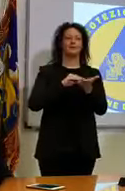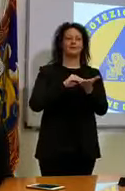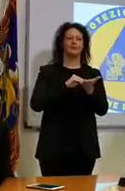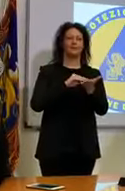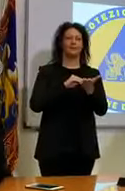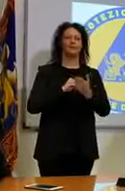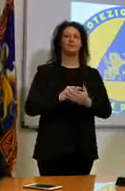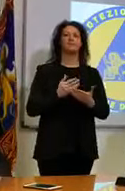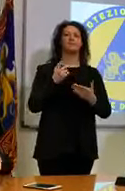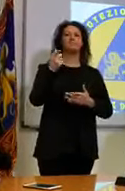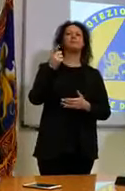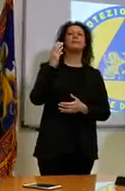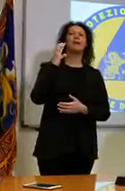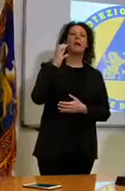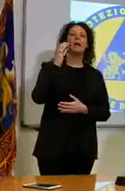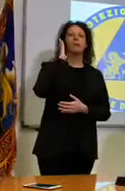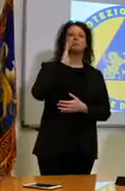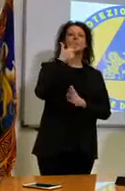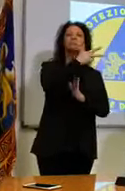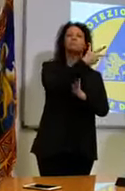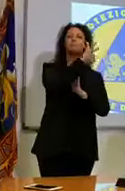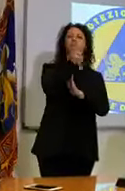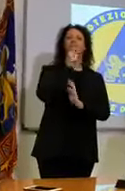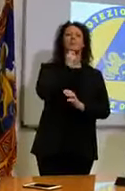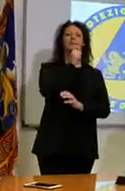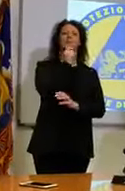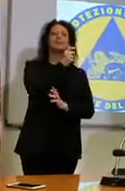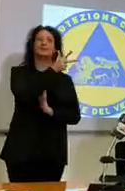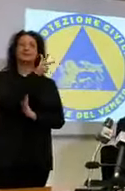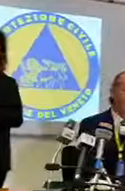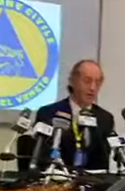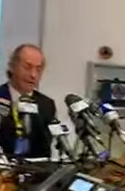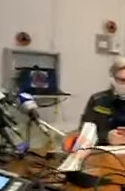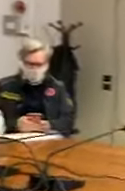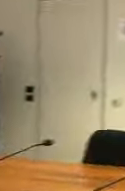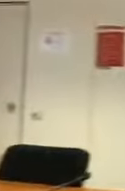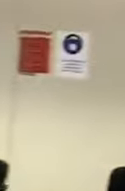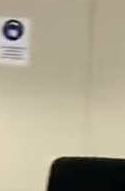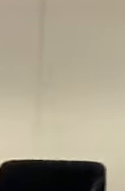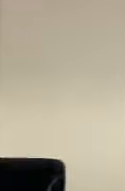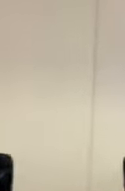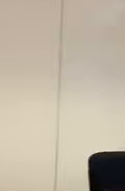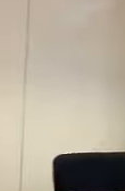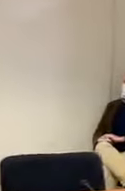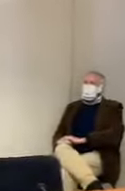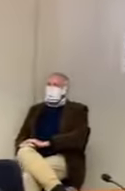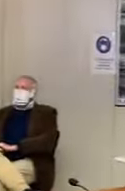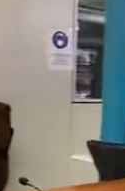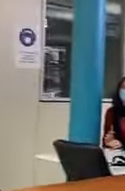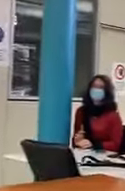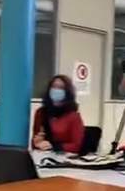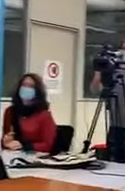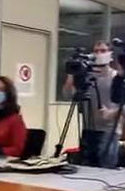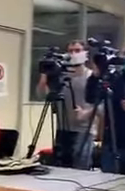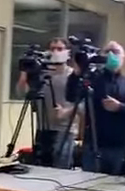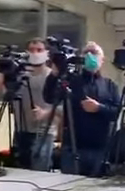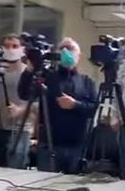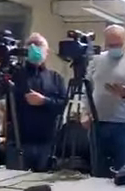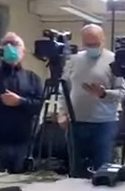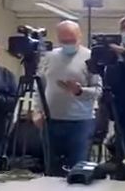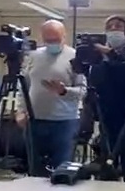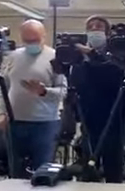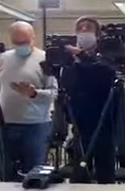Magari Carlo facciamoli anche vedere i ragazzi ogni tanto, no? Perché, e salutiamo tutti quelli da casa e in modo